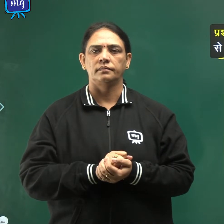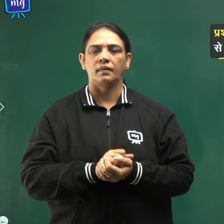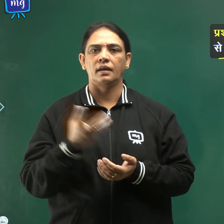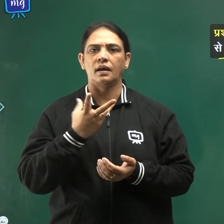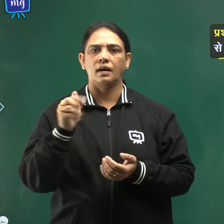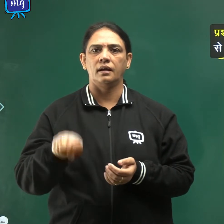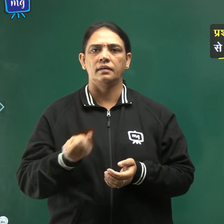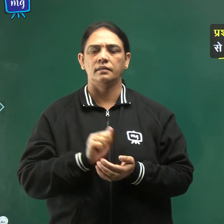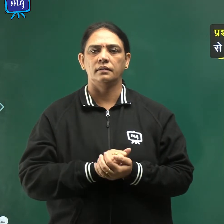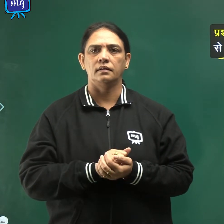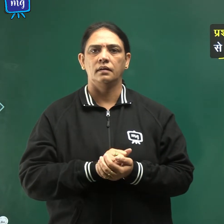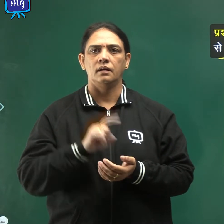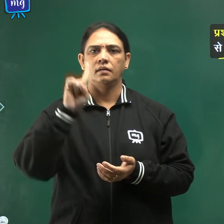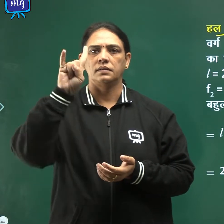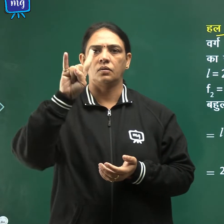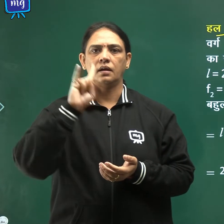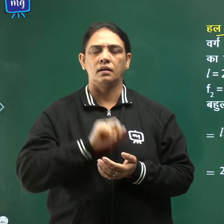क्या है 16,